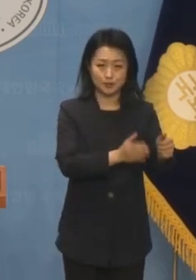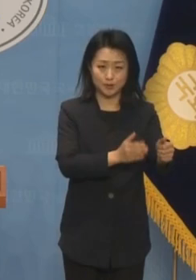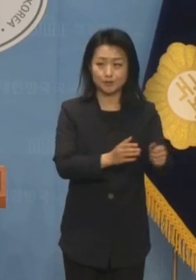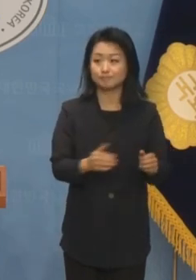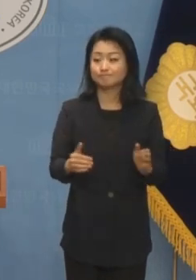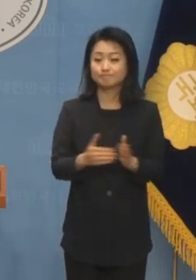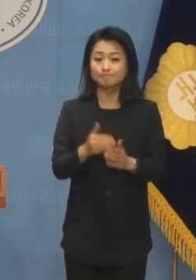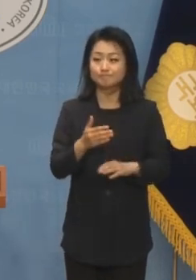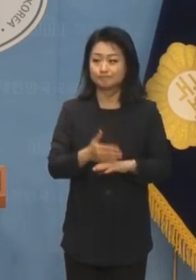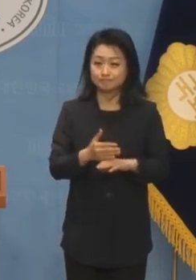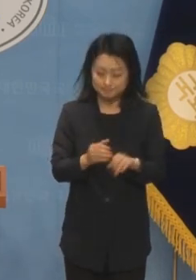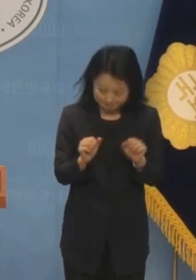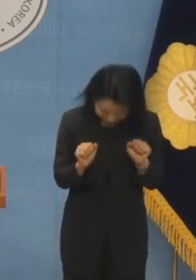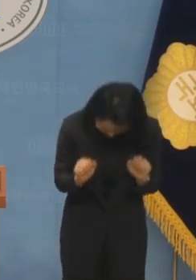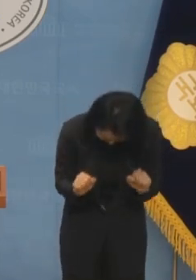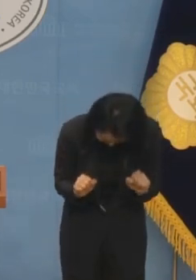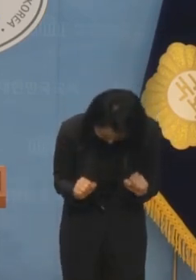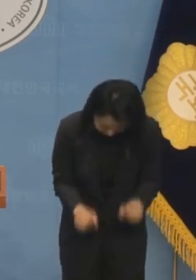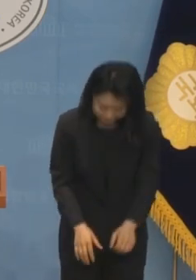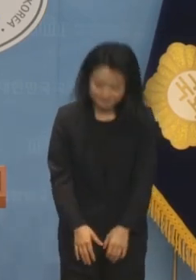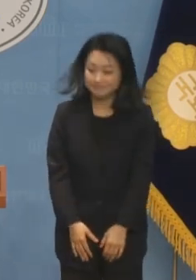이상입니다.